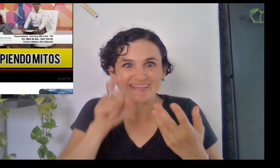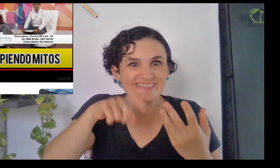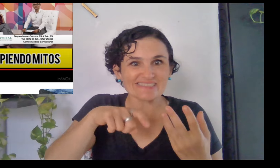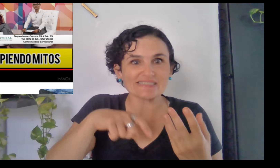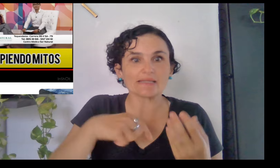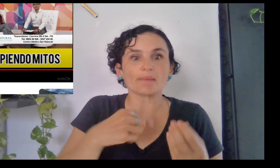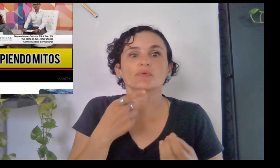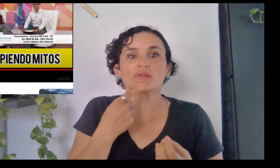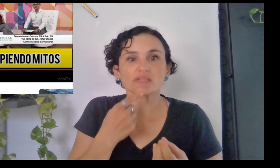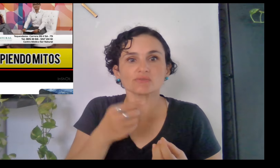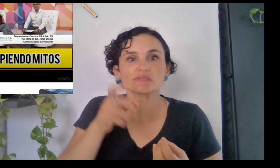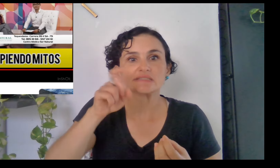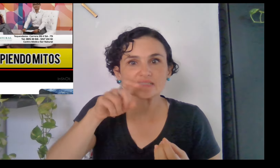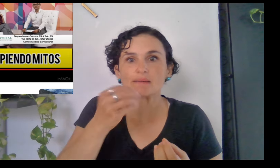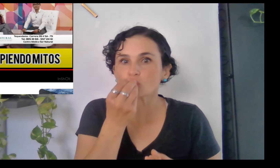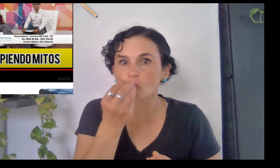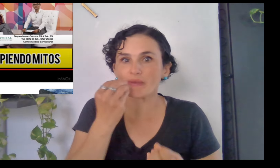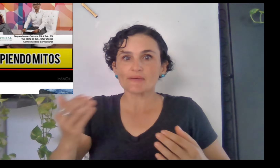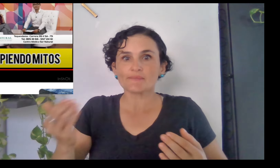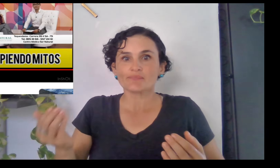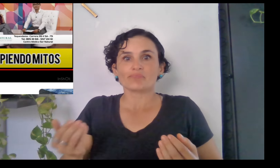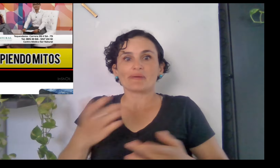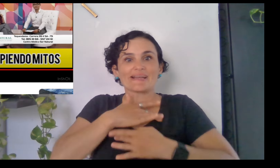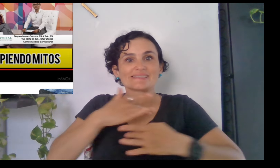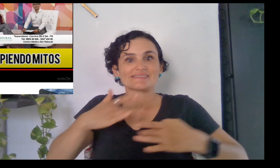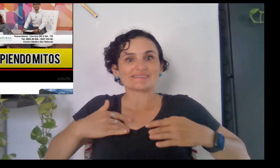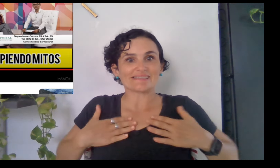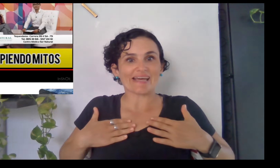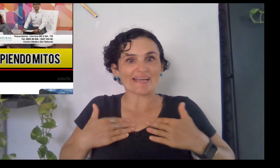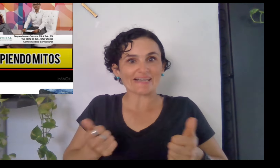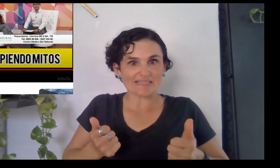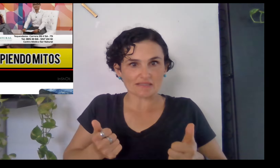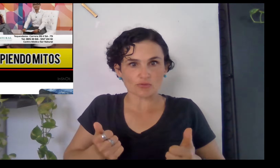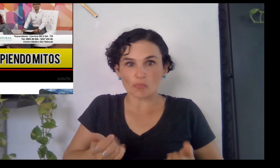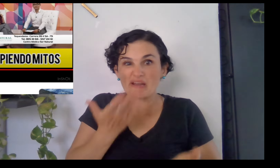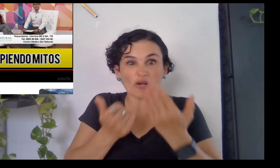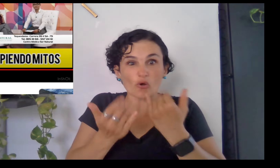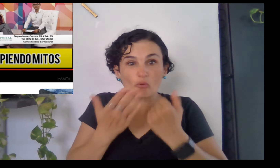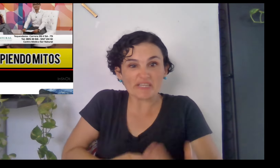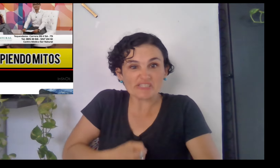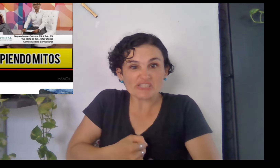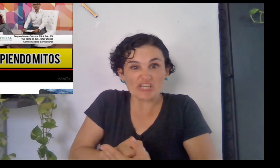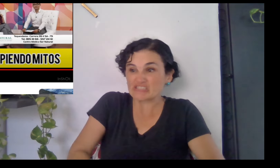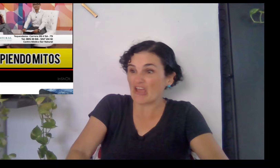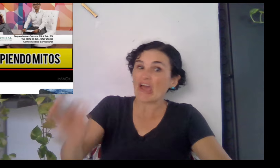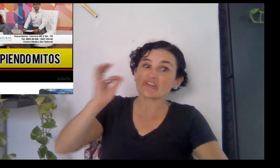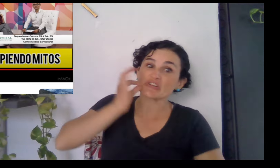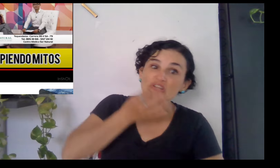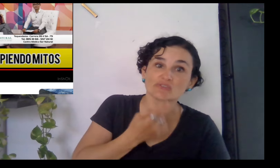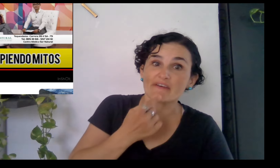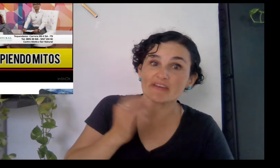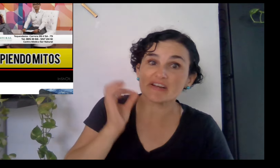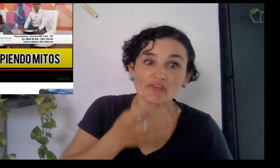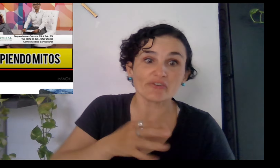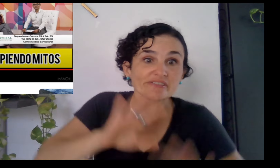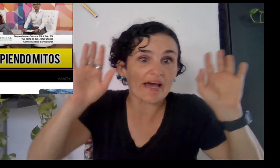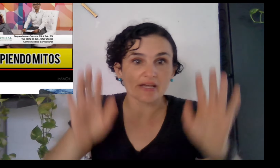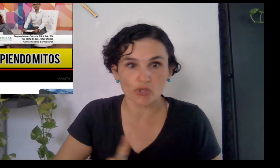eso necesitamos comer para sanar, para comer y llenarse. ¡Ay, rico, sabe rico! Y ya.